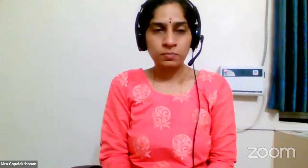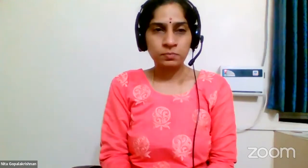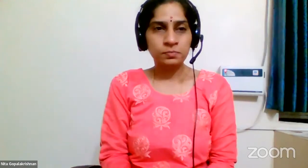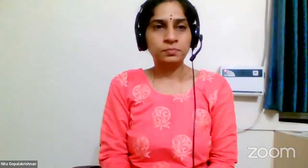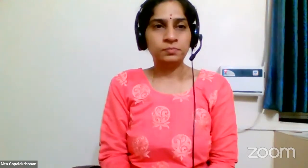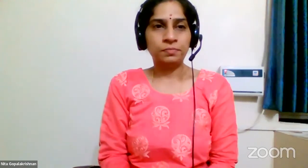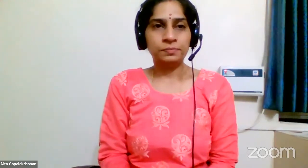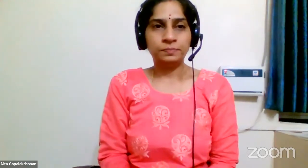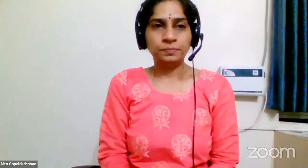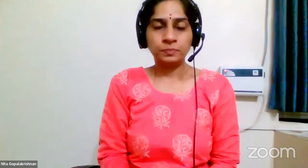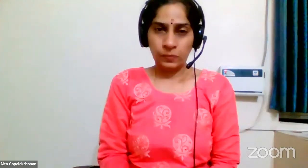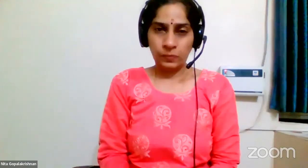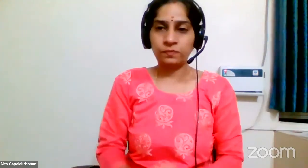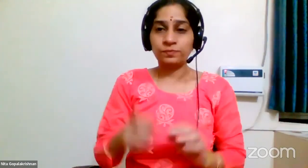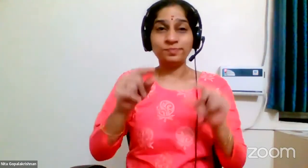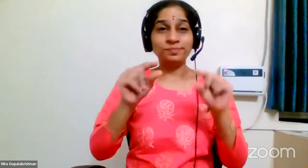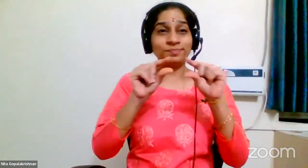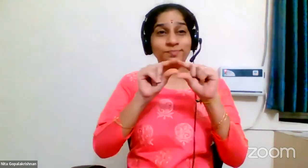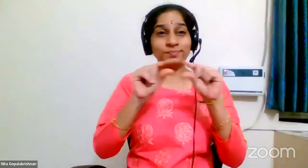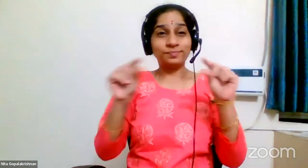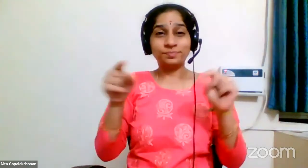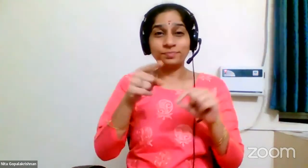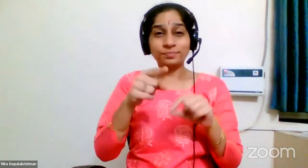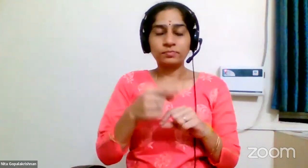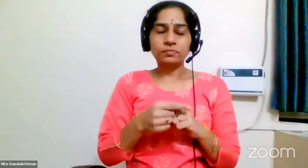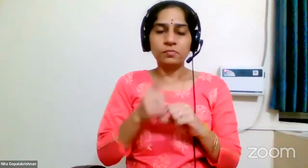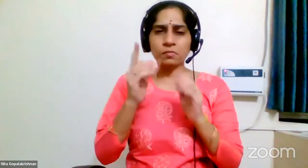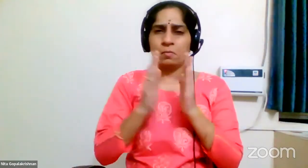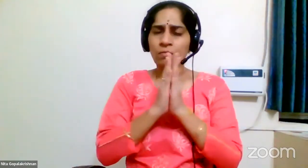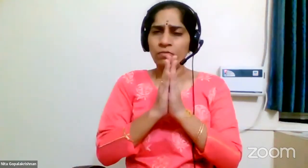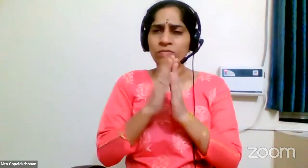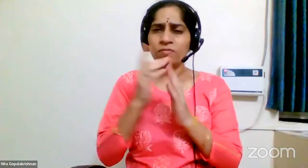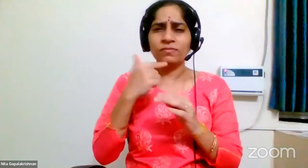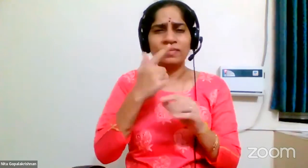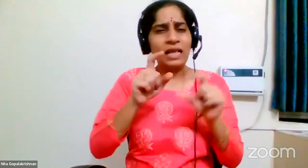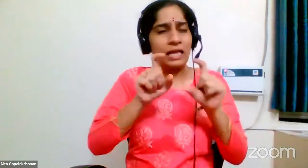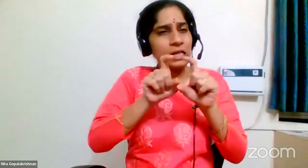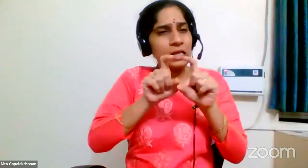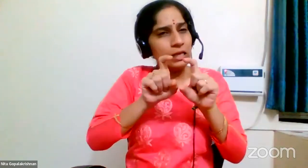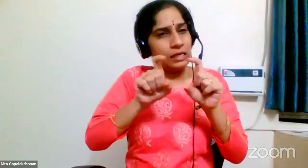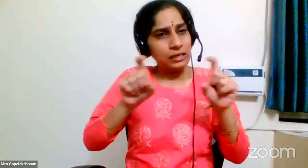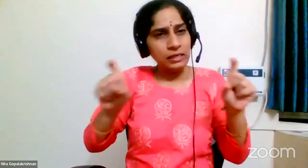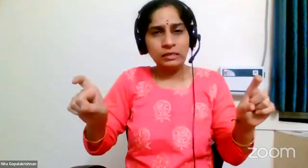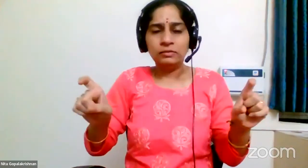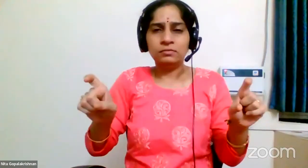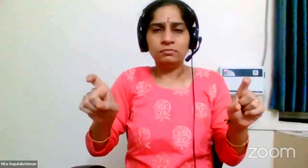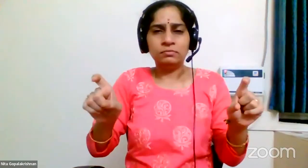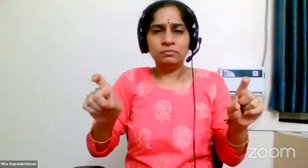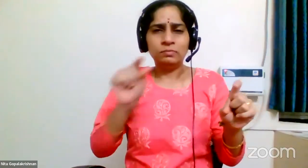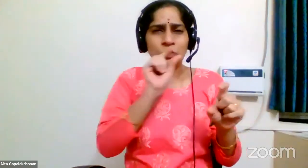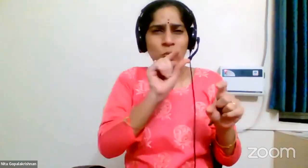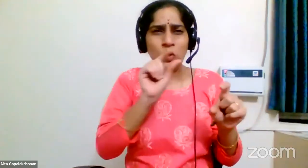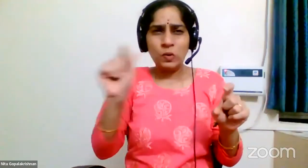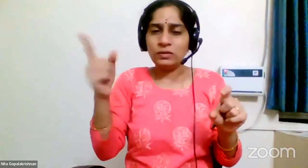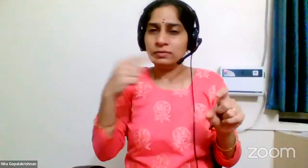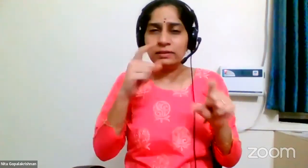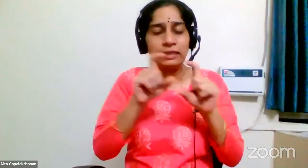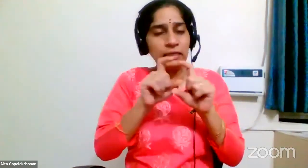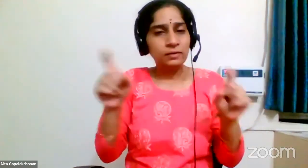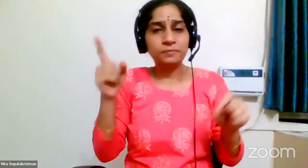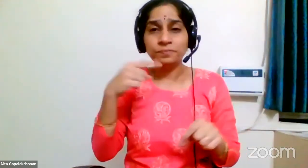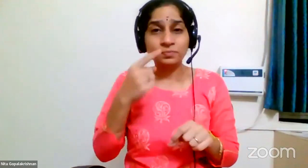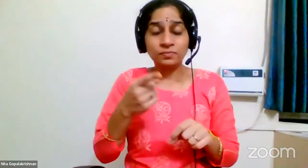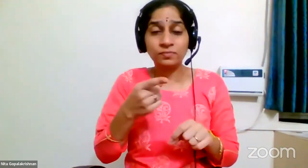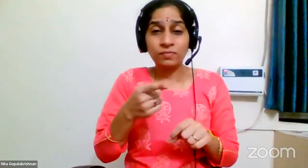तो इस श्लोक में भगवान बड़े स्पष्ट शब्दों में बता रहे हैं कि जो जिस भाव से मेरा